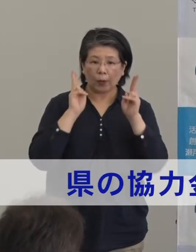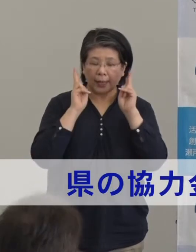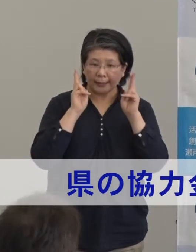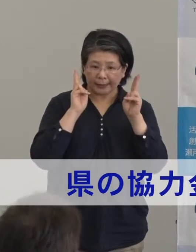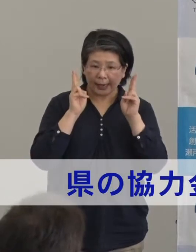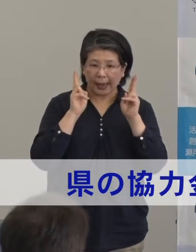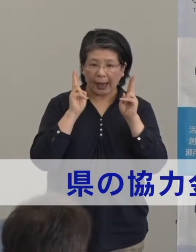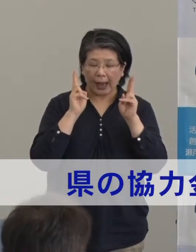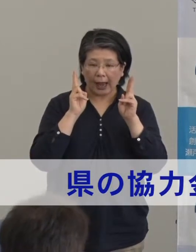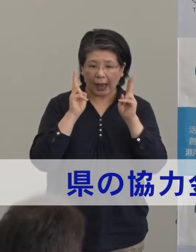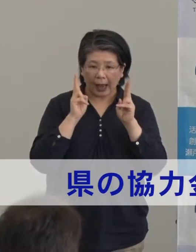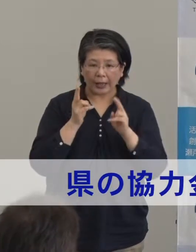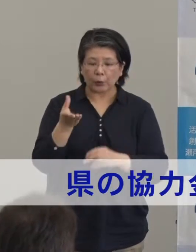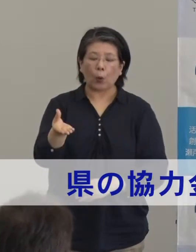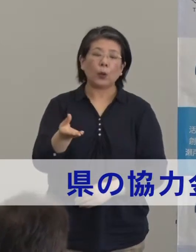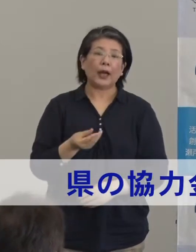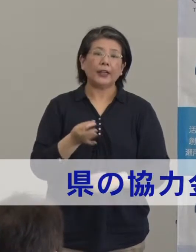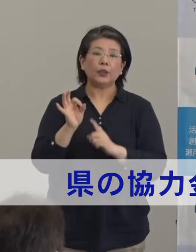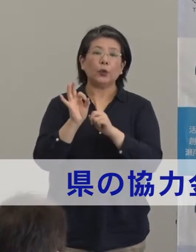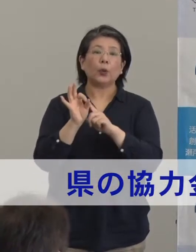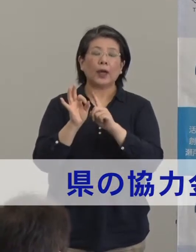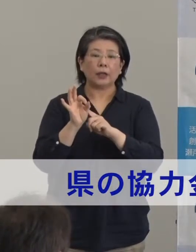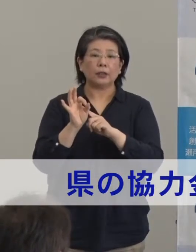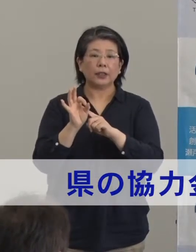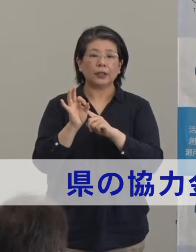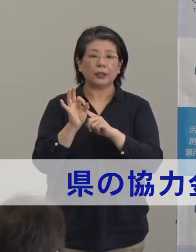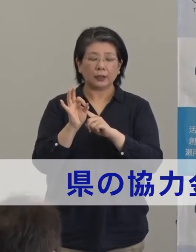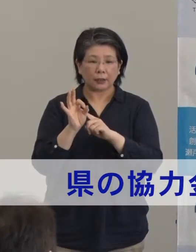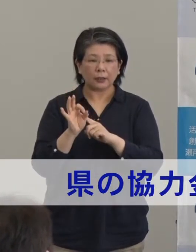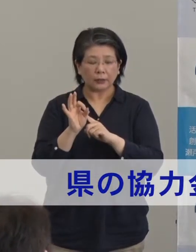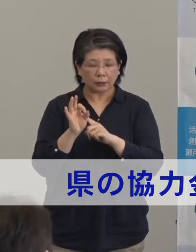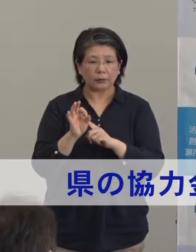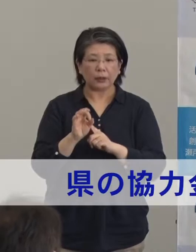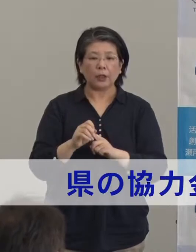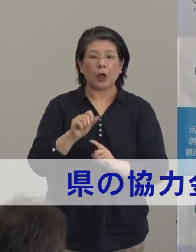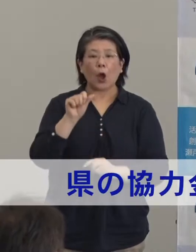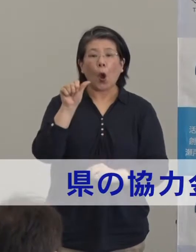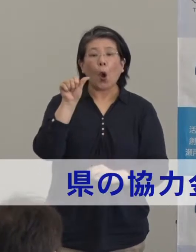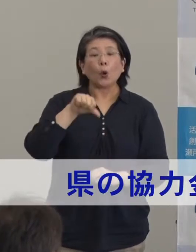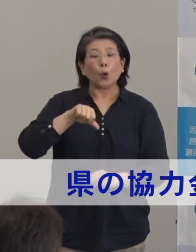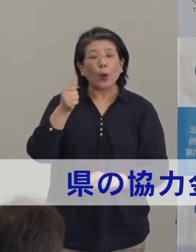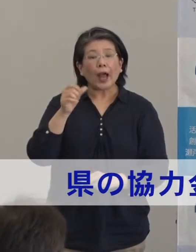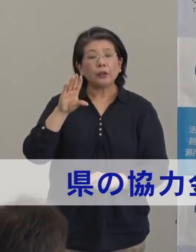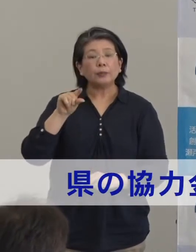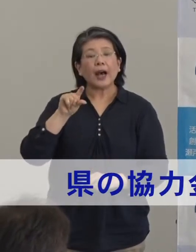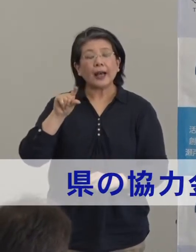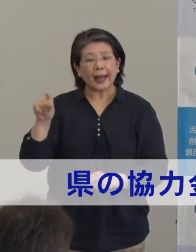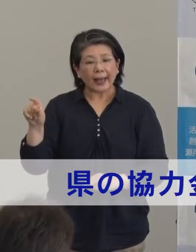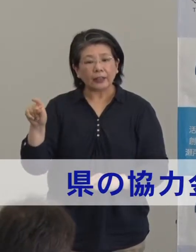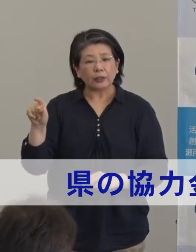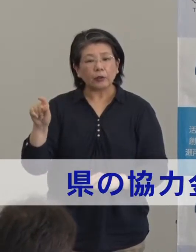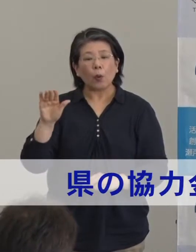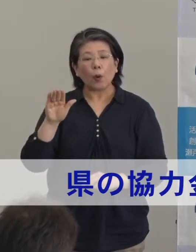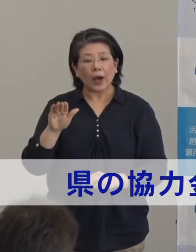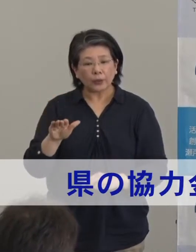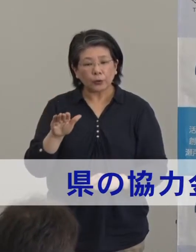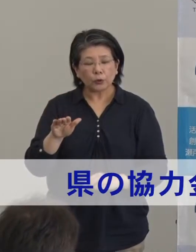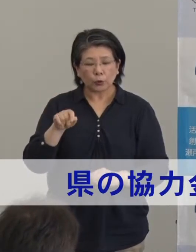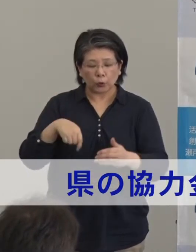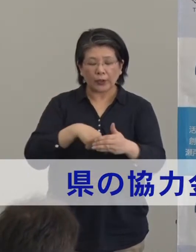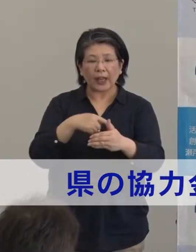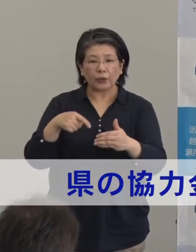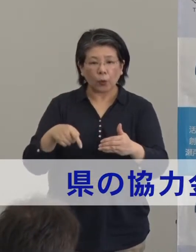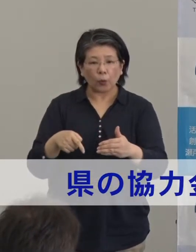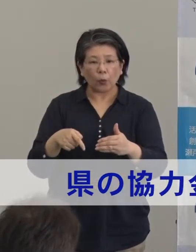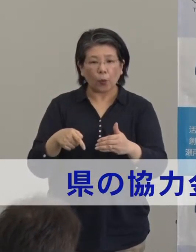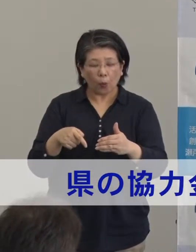資制度の融資対象者、まあ、これは500万の小口融資でございますけれども、まあ、それの要件を緩和をして、で実質、今